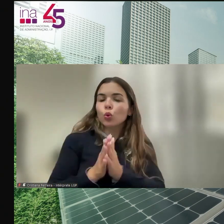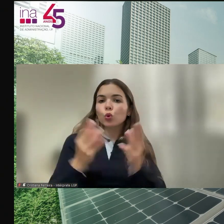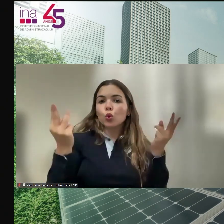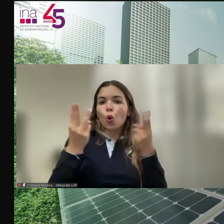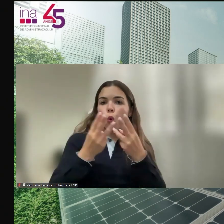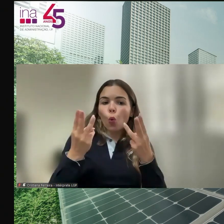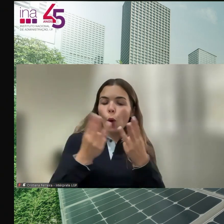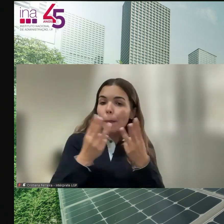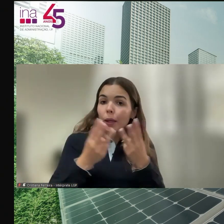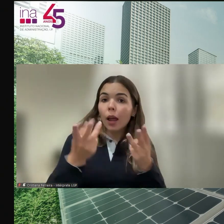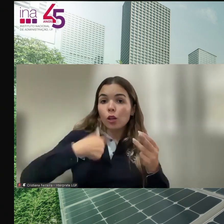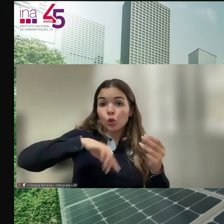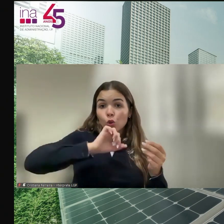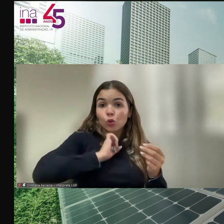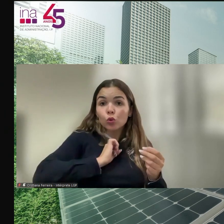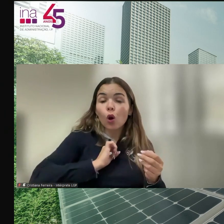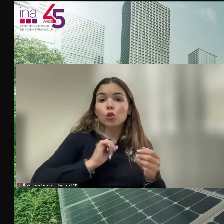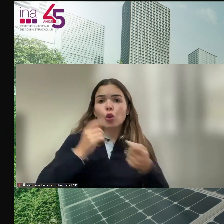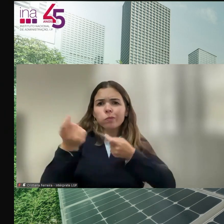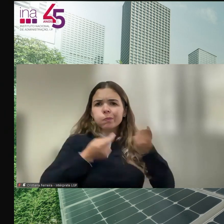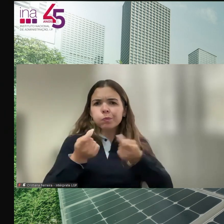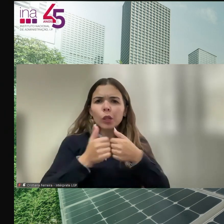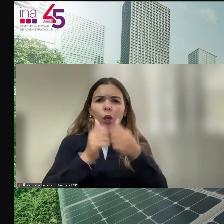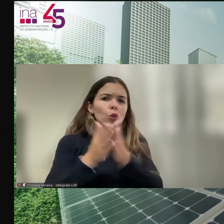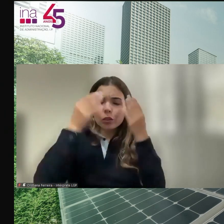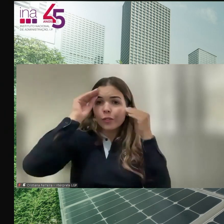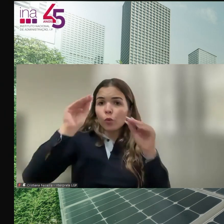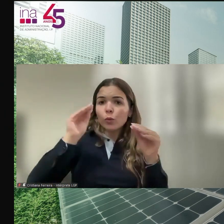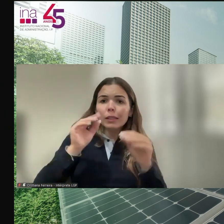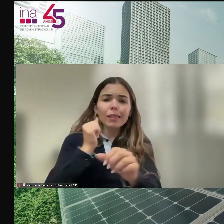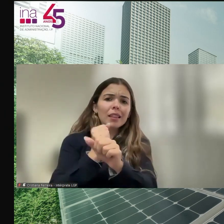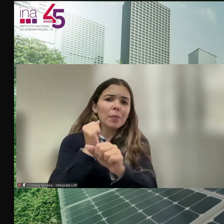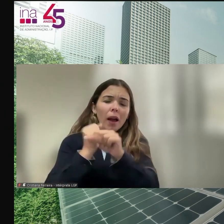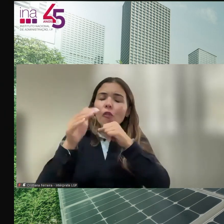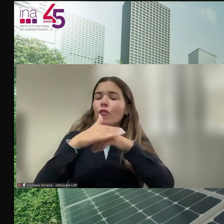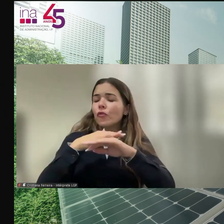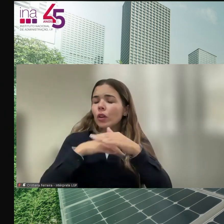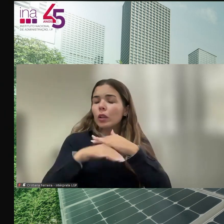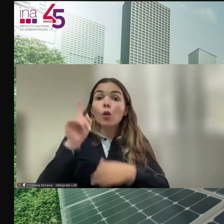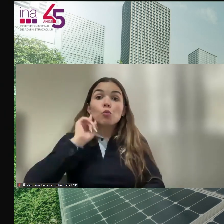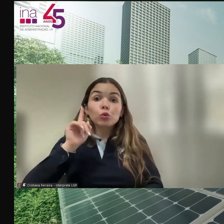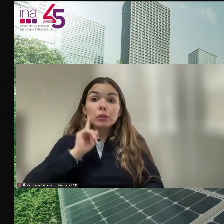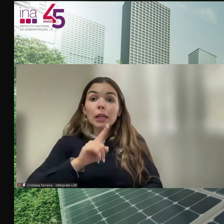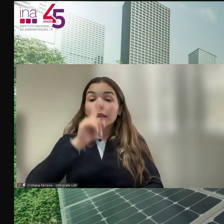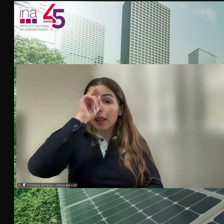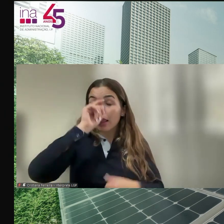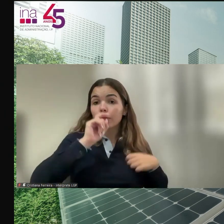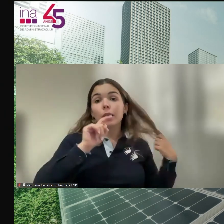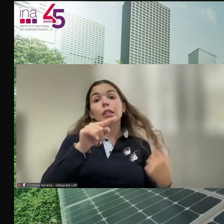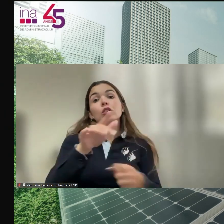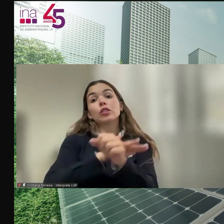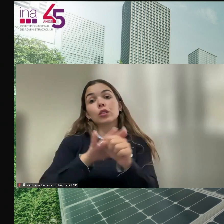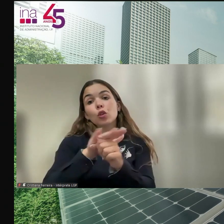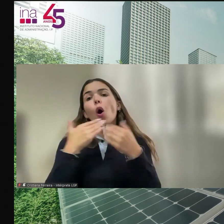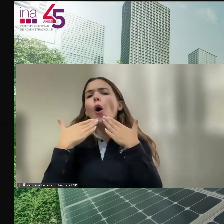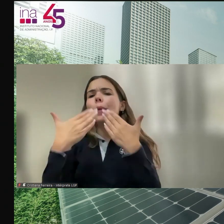temos organizado, todas as informações, todo o trabalho que tem sido feito e que é muito importante relevar aqui neste contexto.